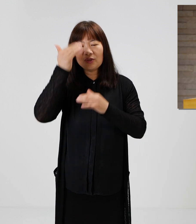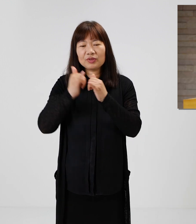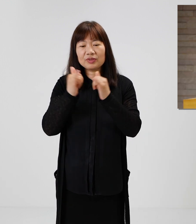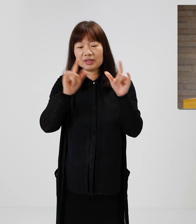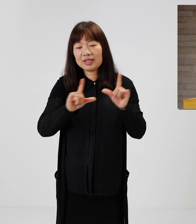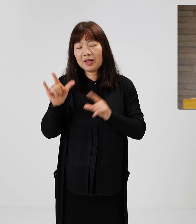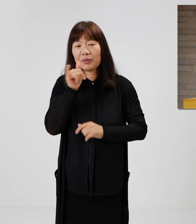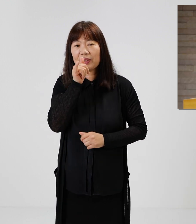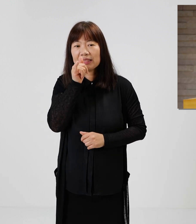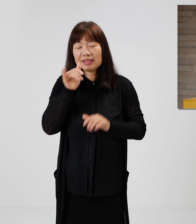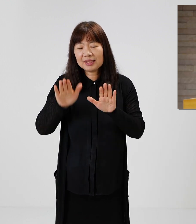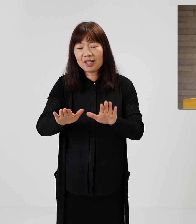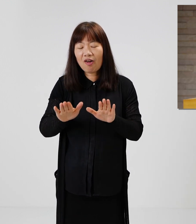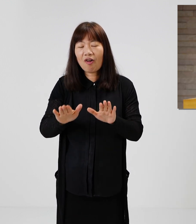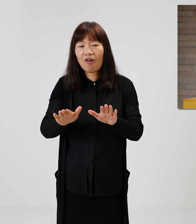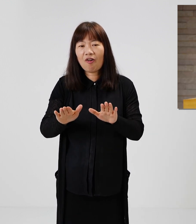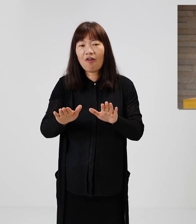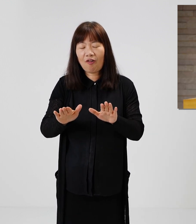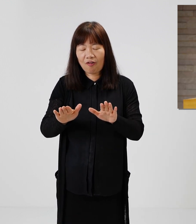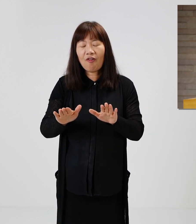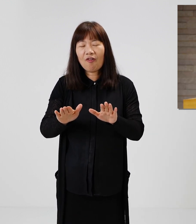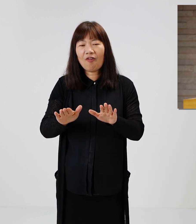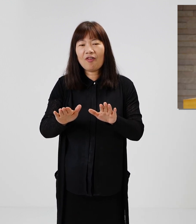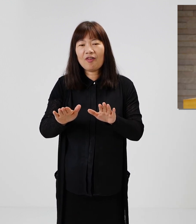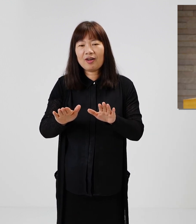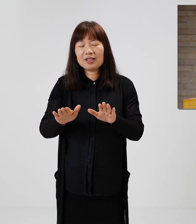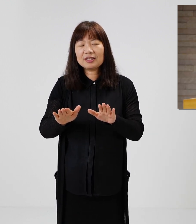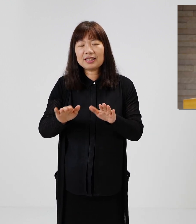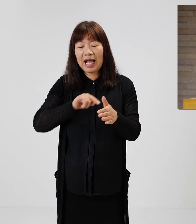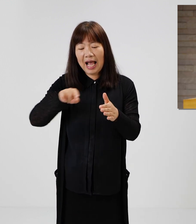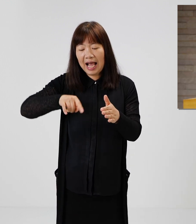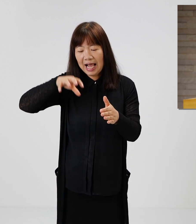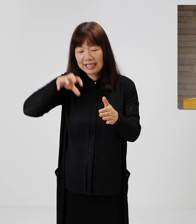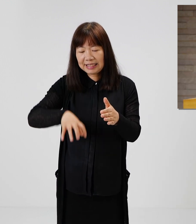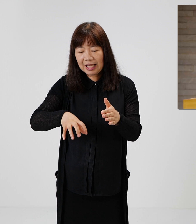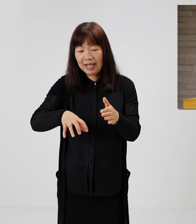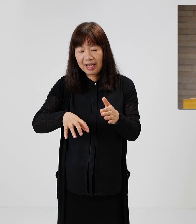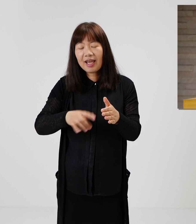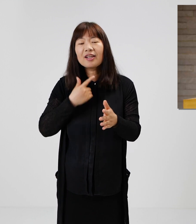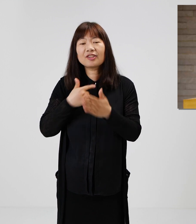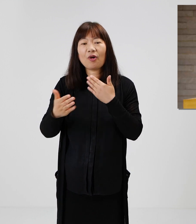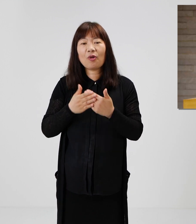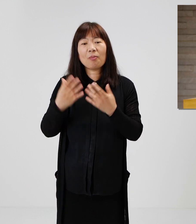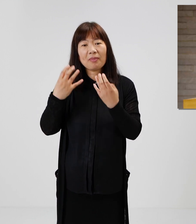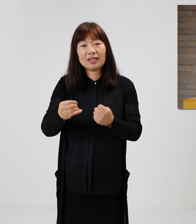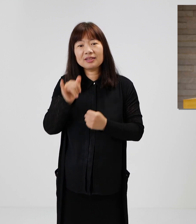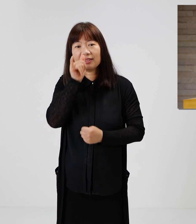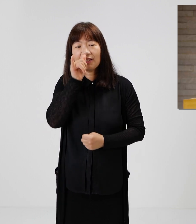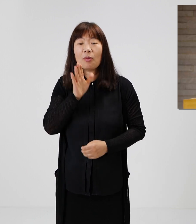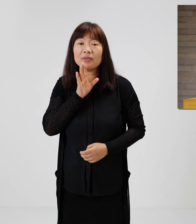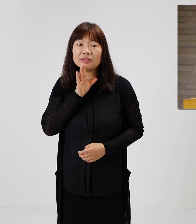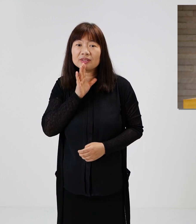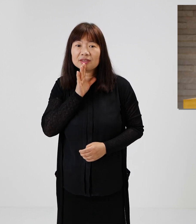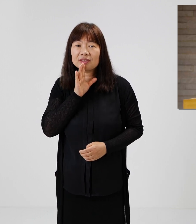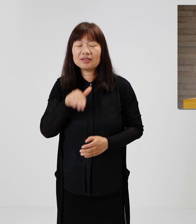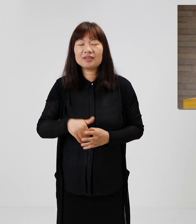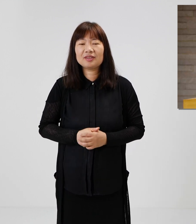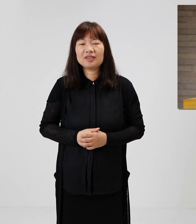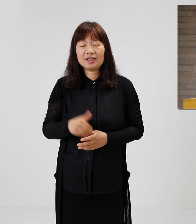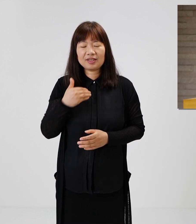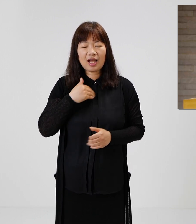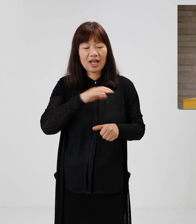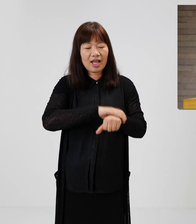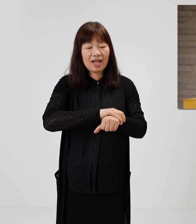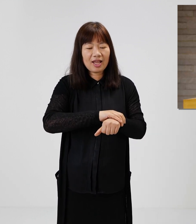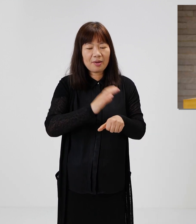사는 현실 속에서 얼마나 많이 마주하는 현실입니까? 나의